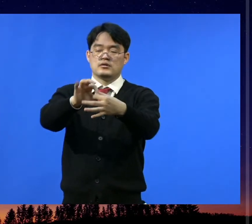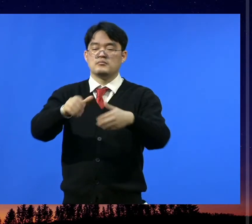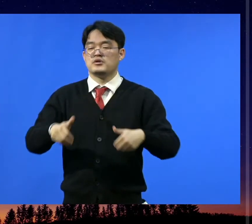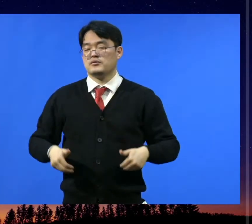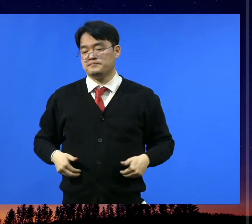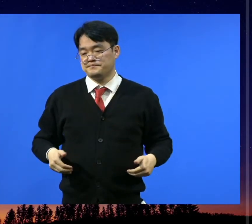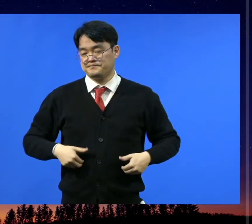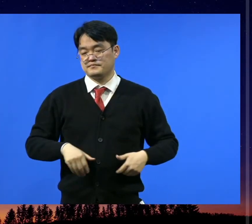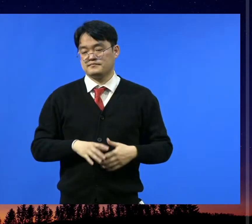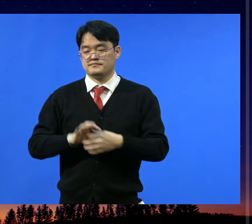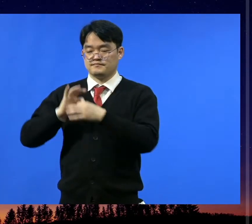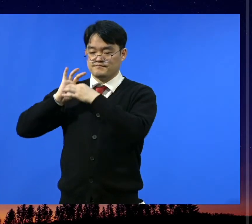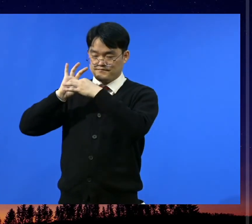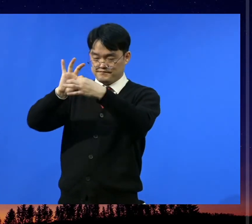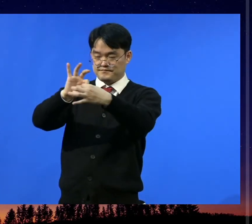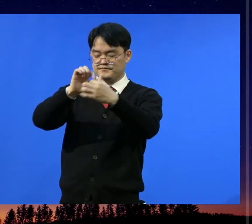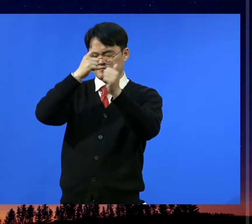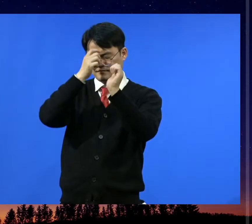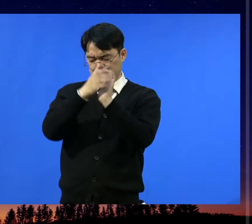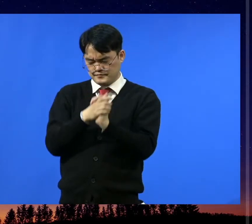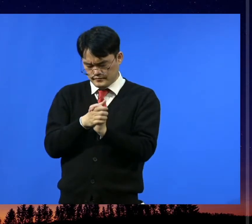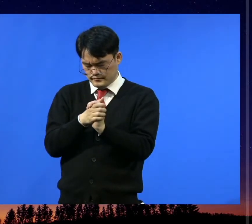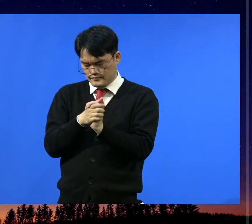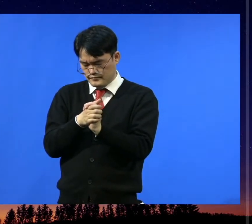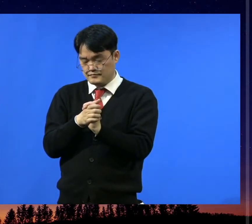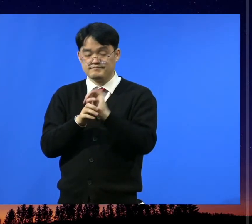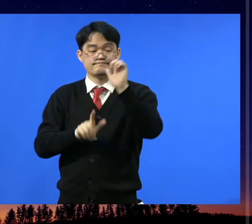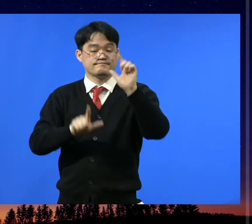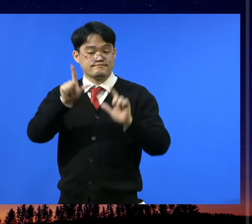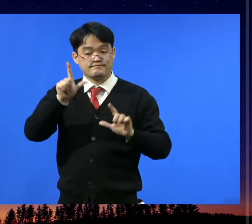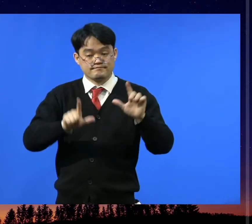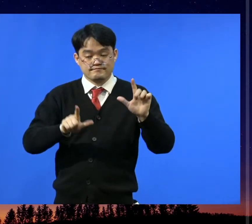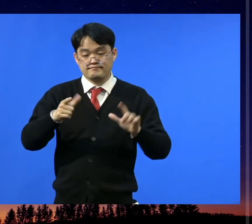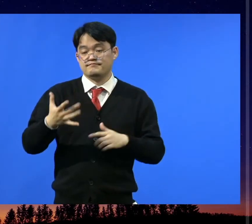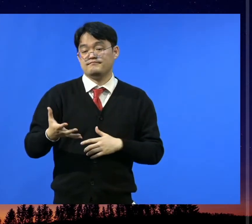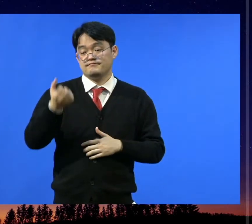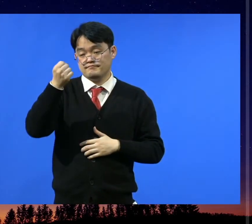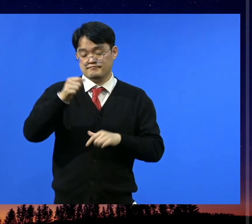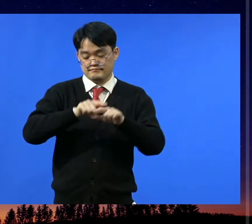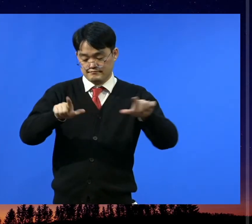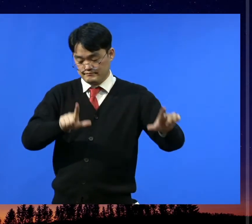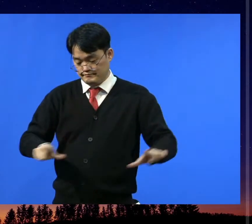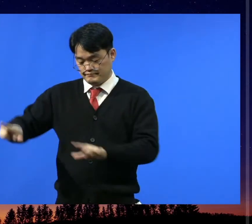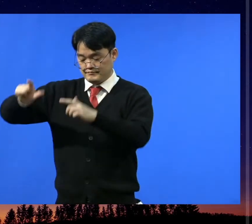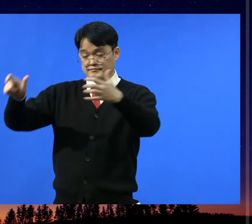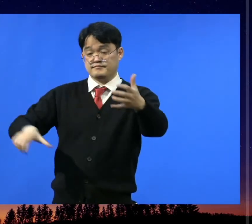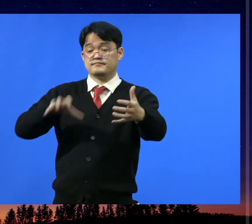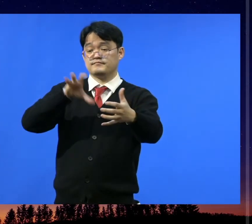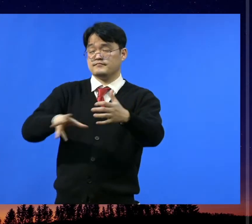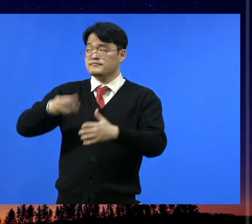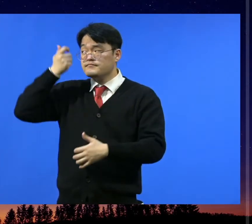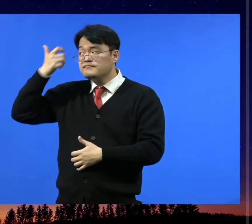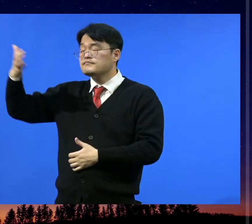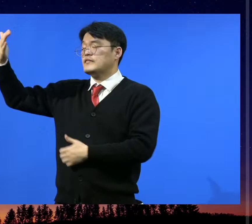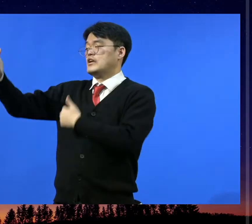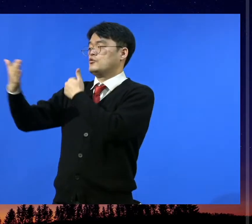계속 기도의 자세를 가지고 일상 속에 성령의 도우심을